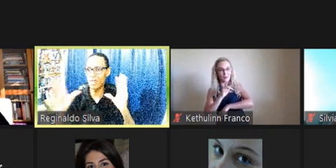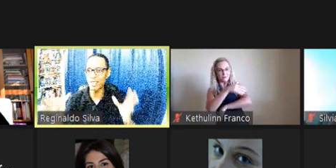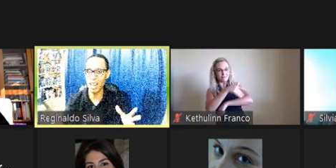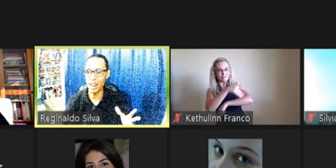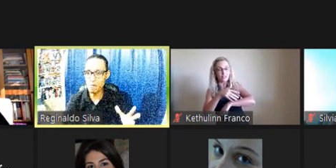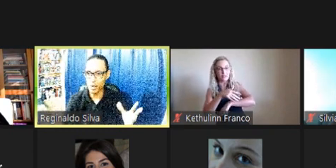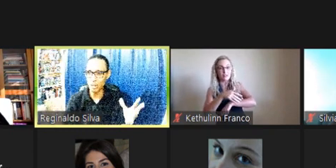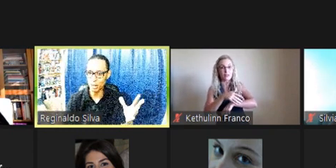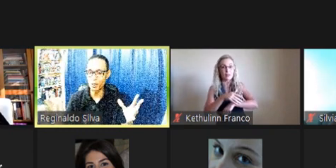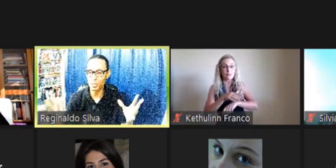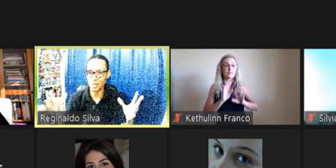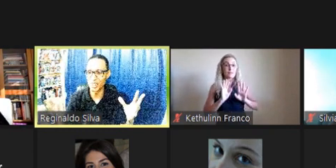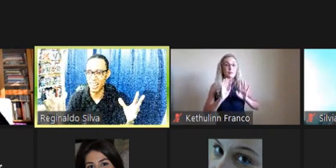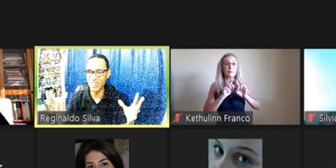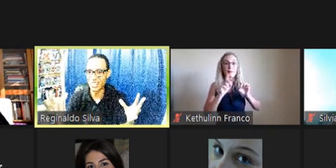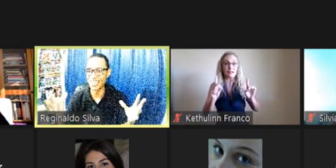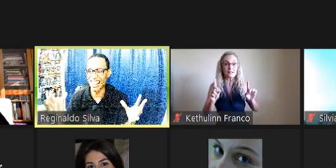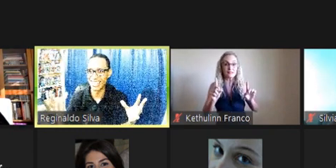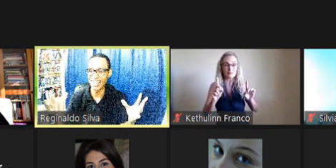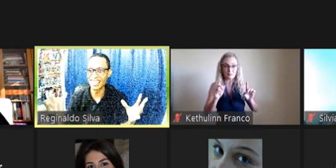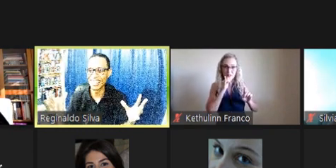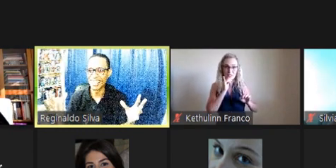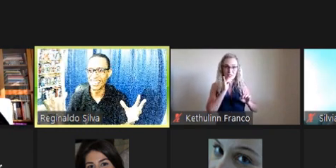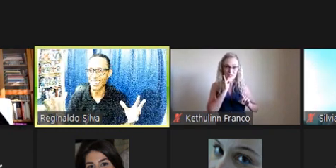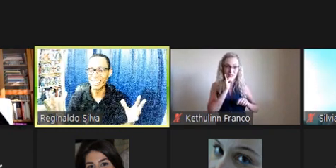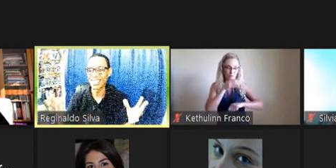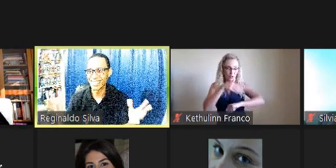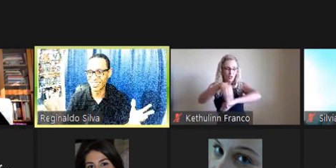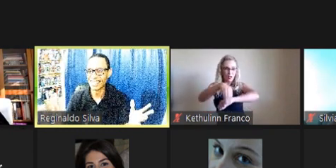já vai estar implícito na língua de sinais, né?